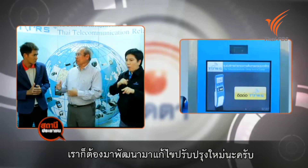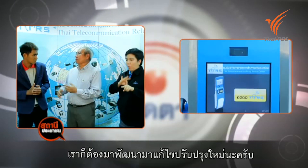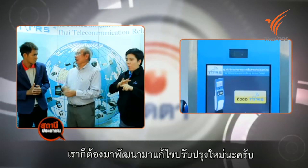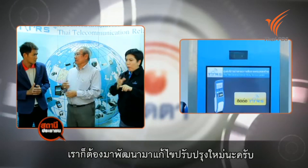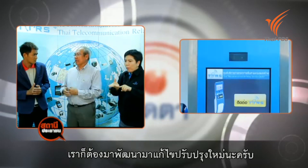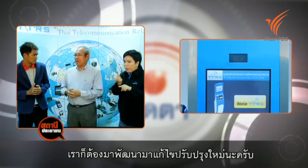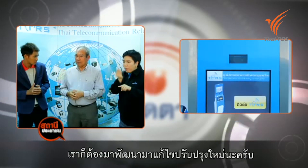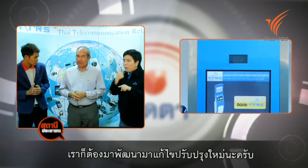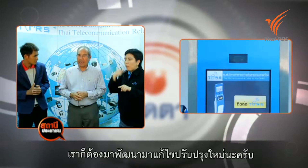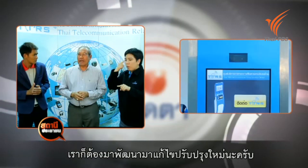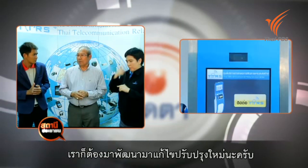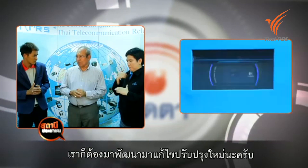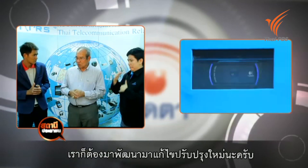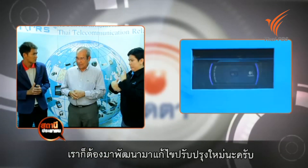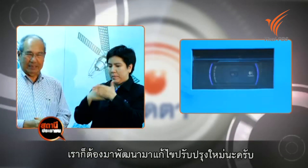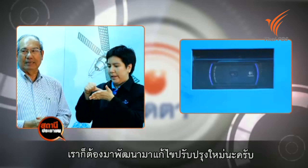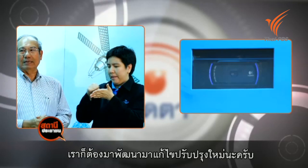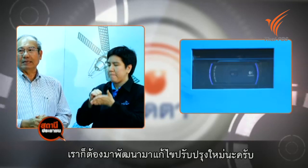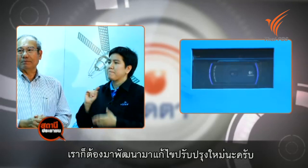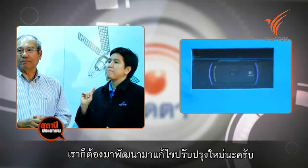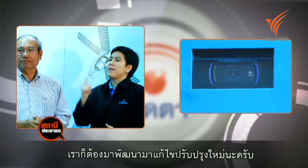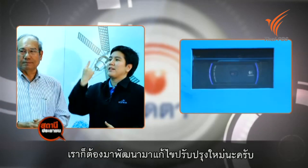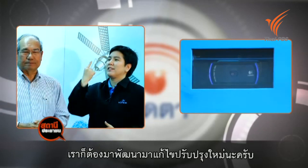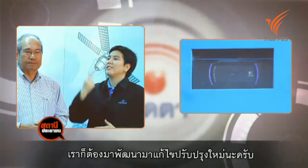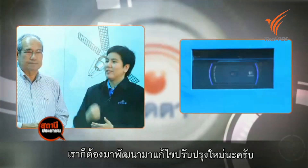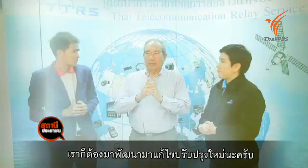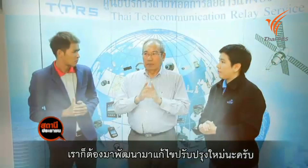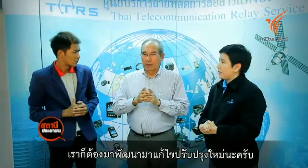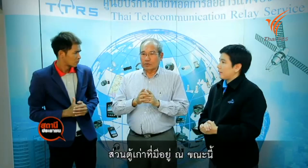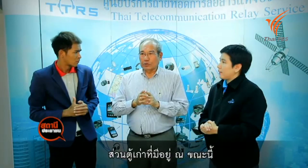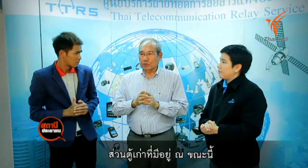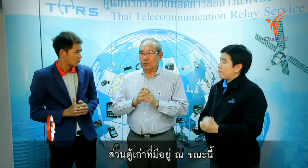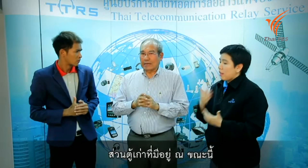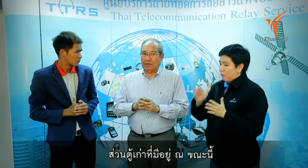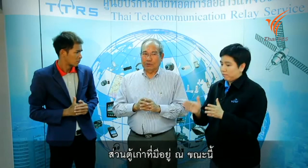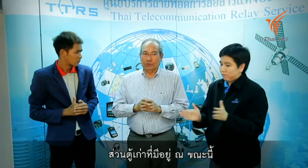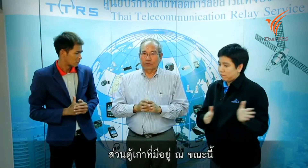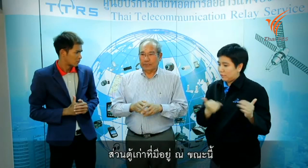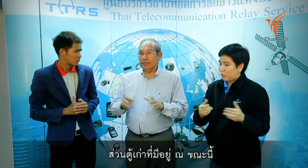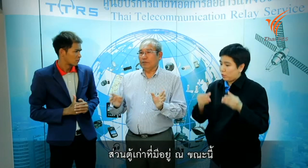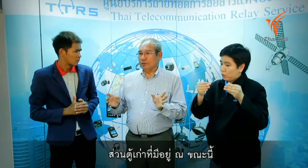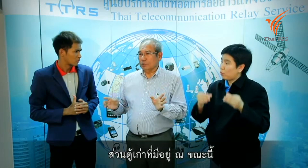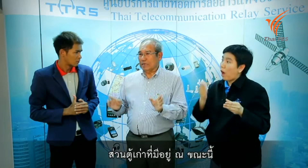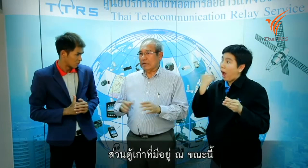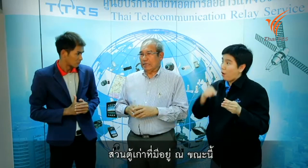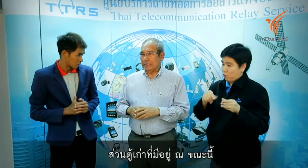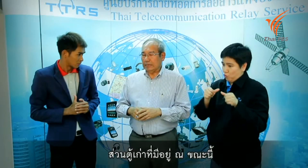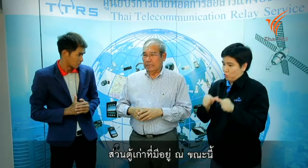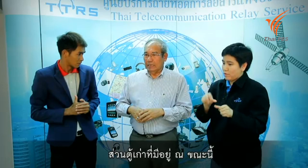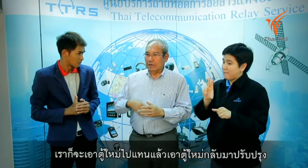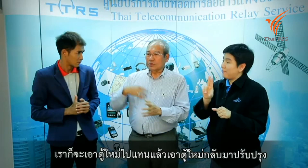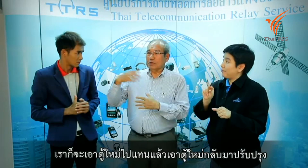ได้เราก็ต้องมาพัฒนามาแก้ไขปรับปรุงใหม่นะครับส่วนตู้เก่าที่มีอยู่ณขณ